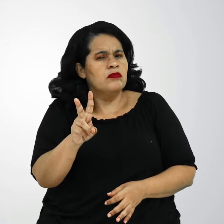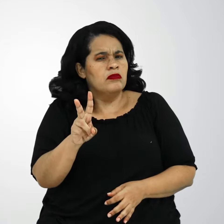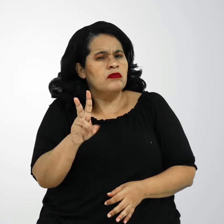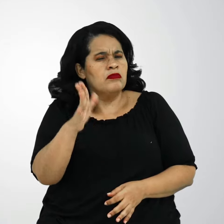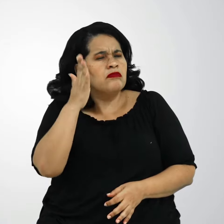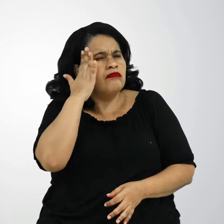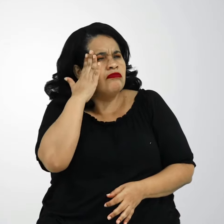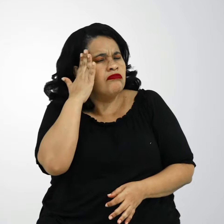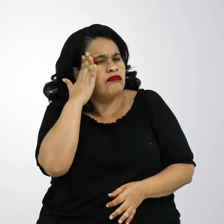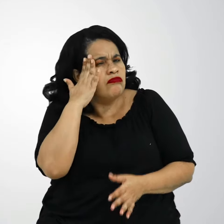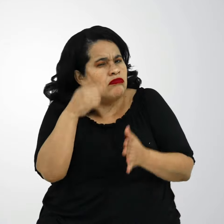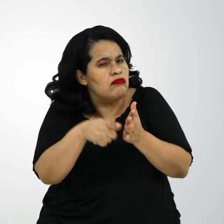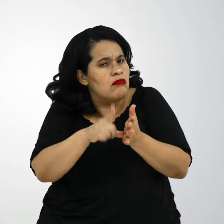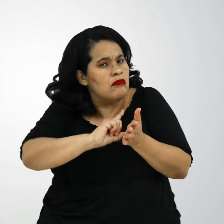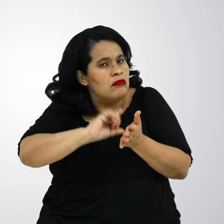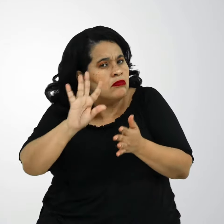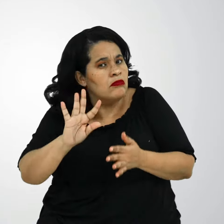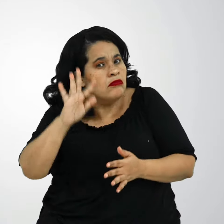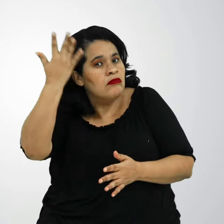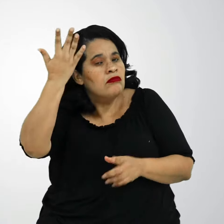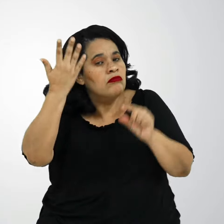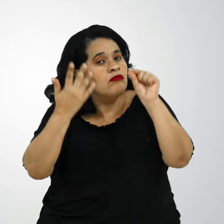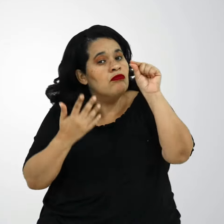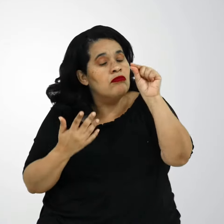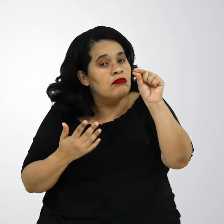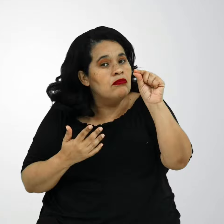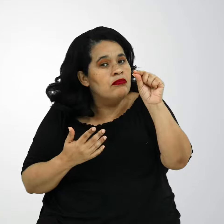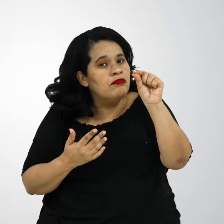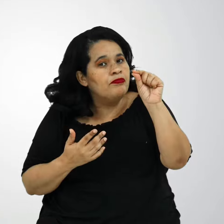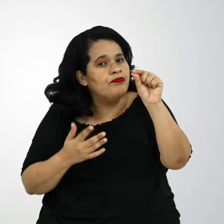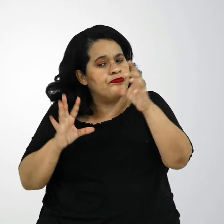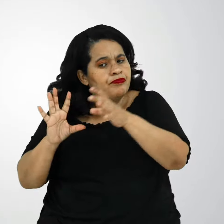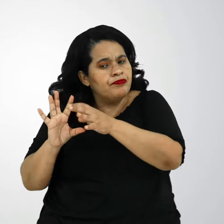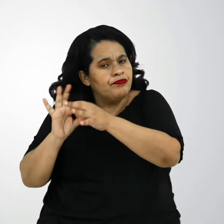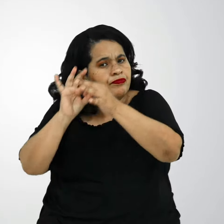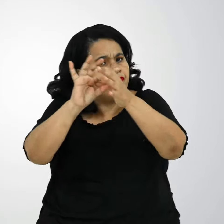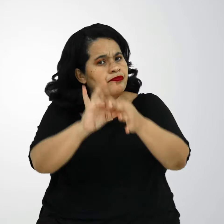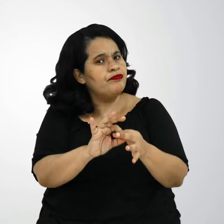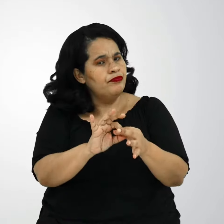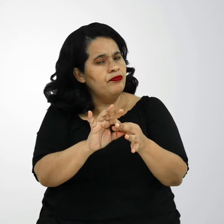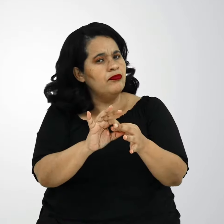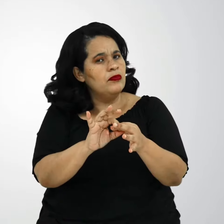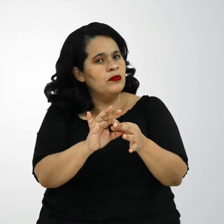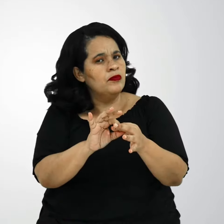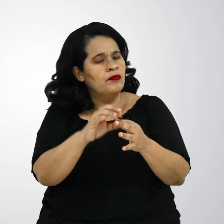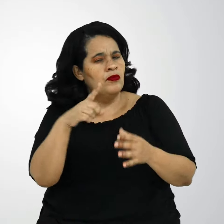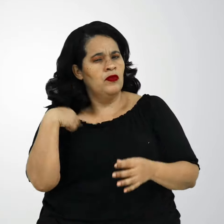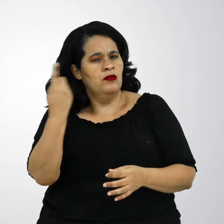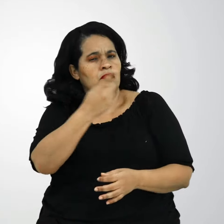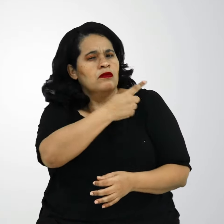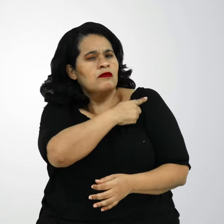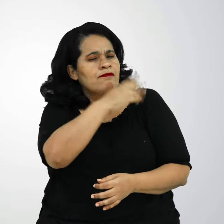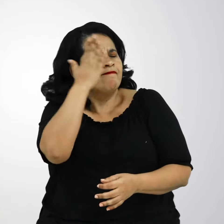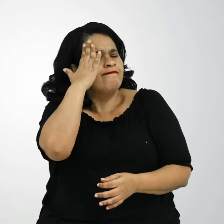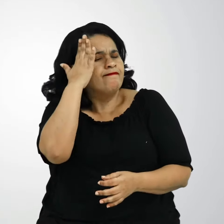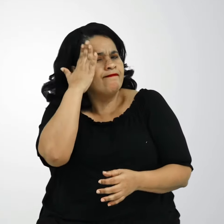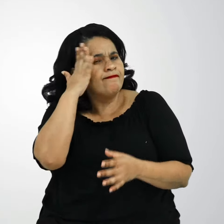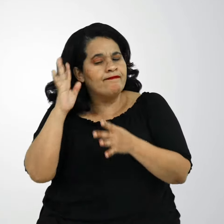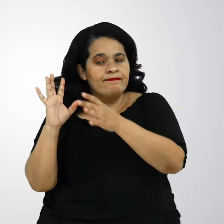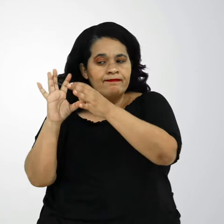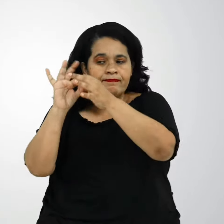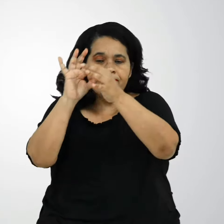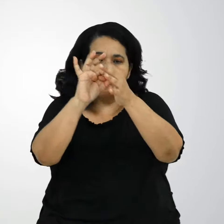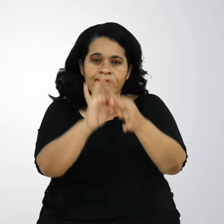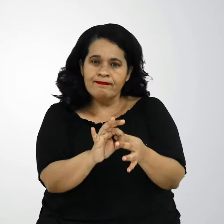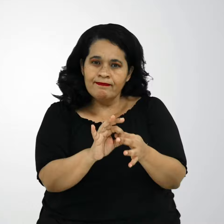a visão chegar, né, para Daniel por meio do anjo. Que contexto é esse? Porque acho que entender esse contexto vai